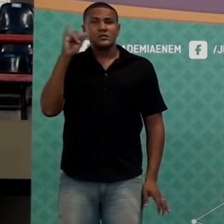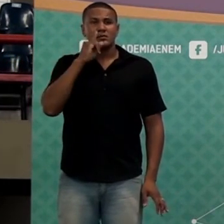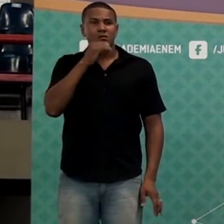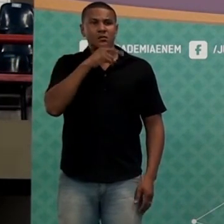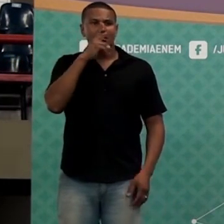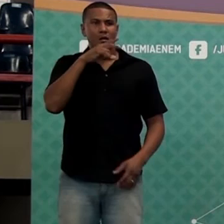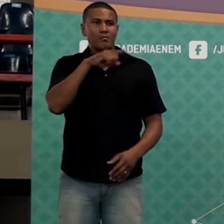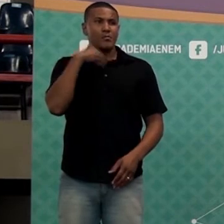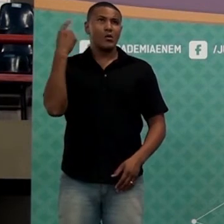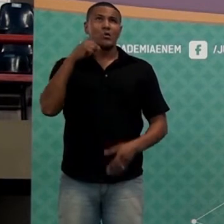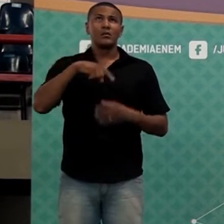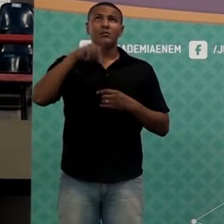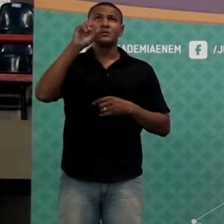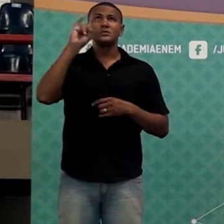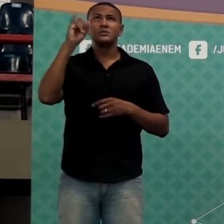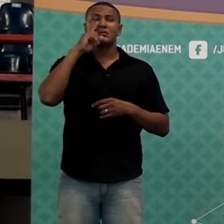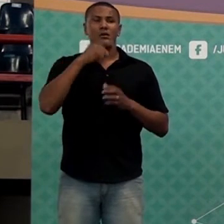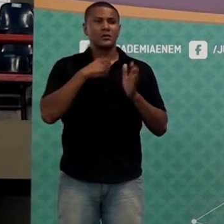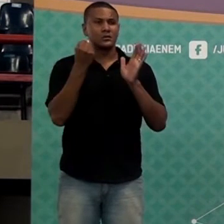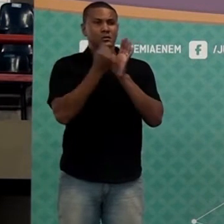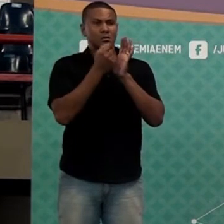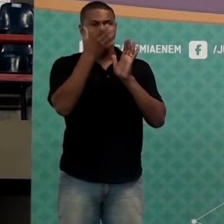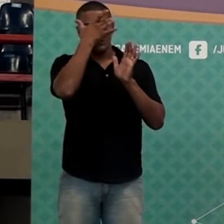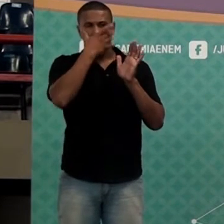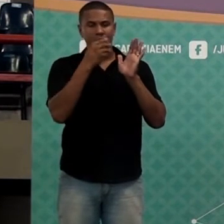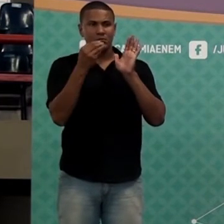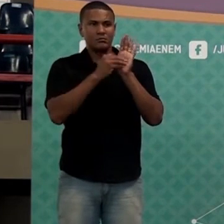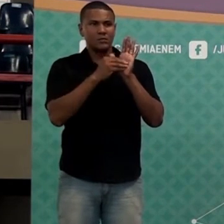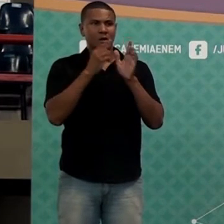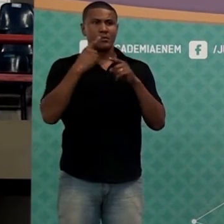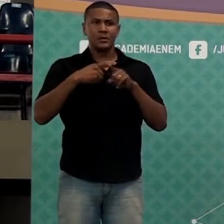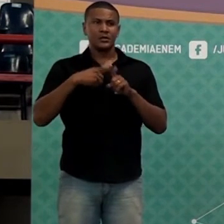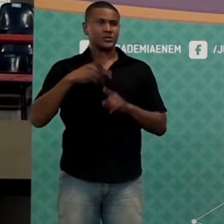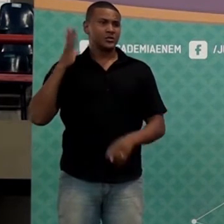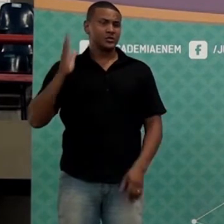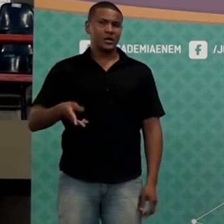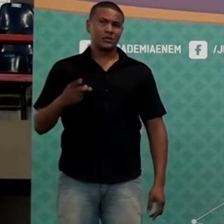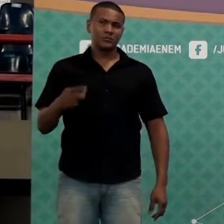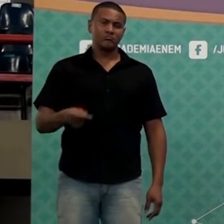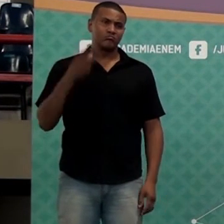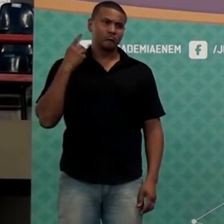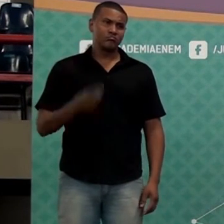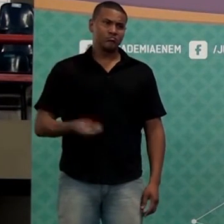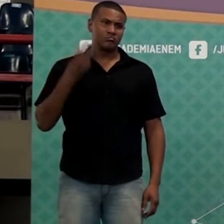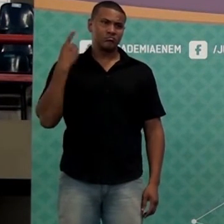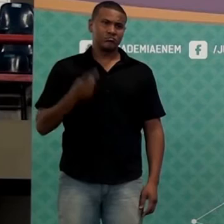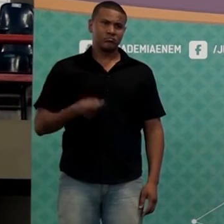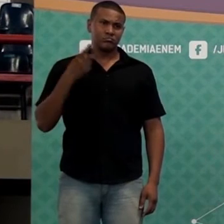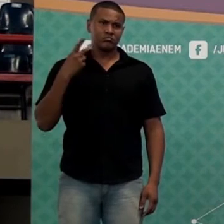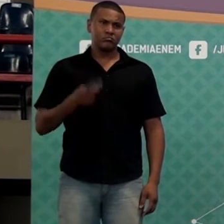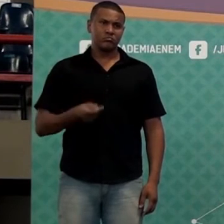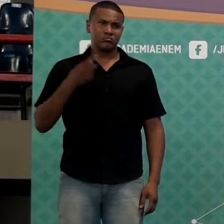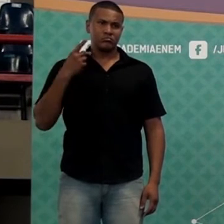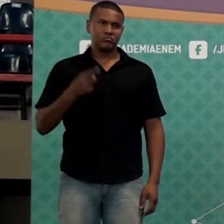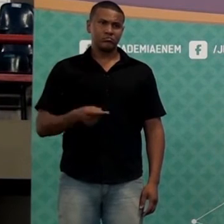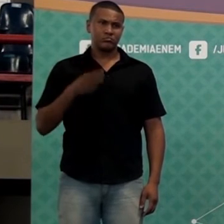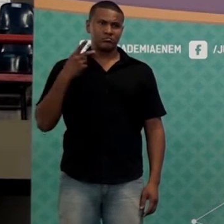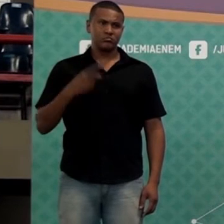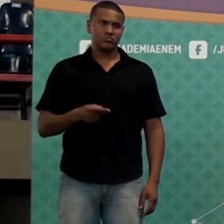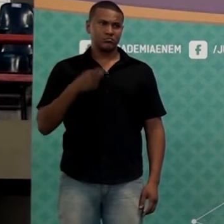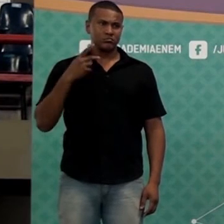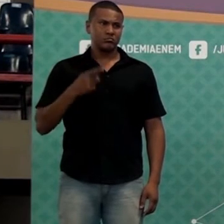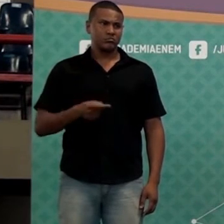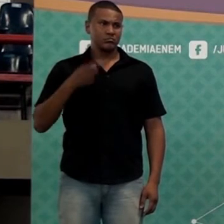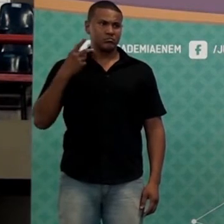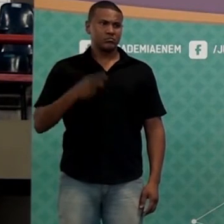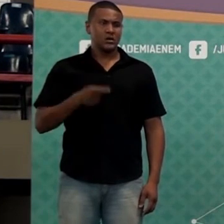se vão tirar o rosto dela da cédula. Porque ele já está na cédula há mais de 4 décadas e meia. Então já ficou,